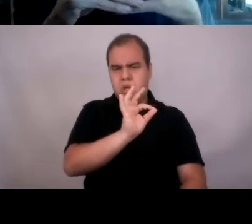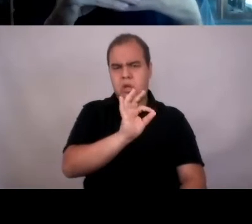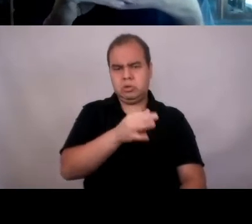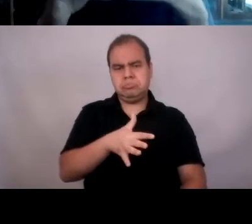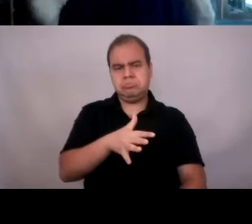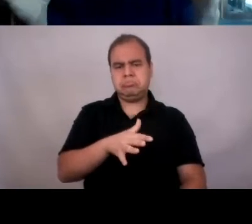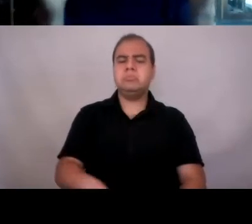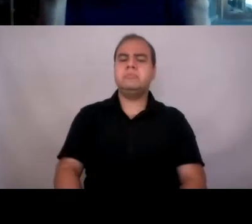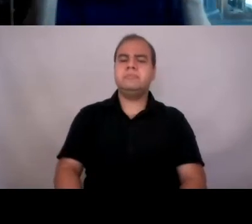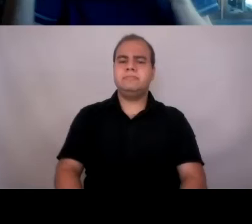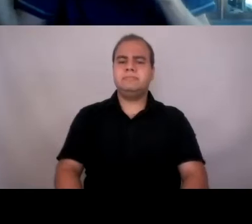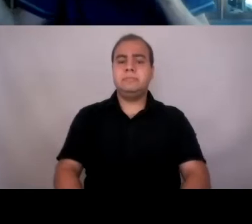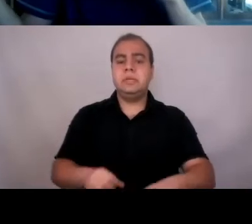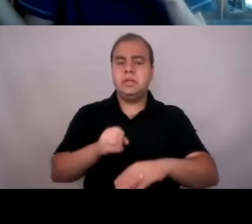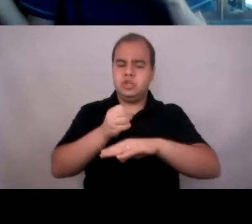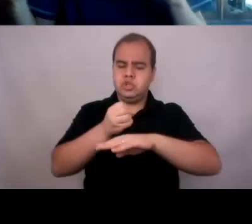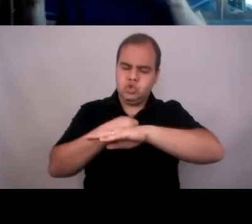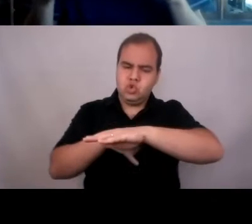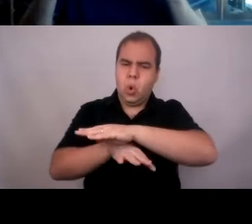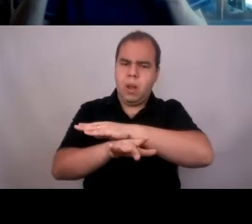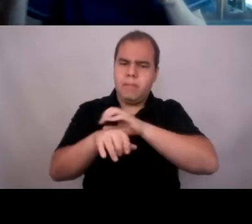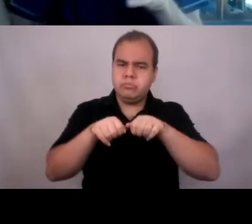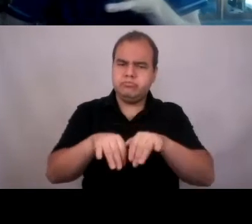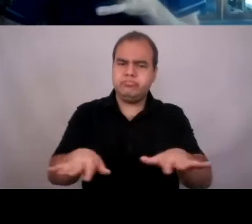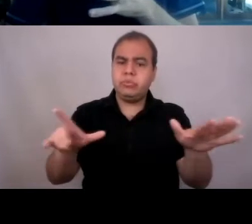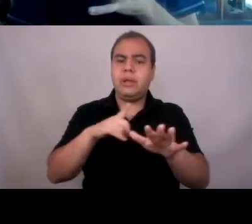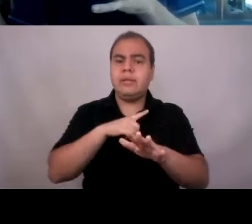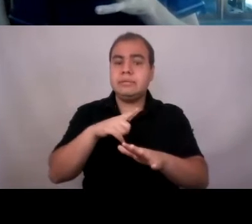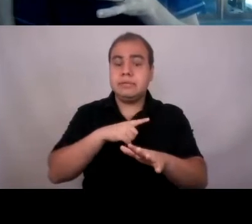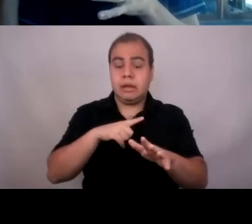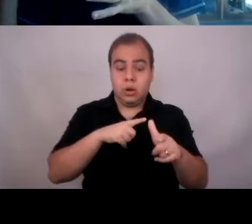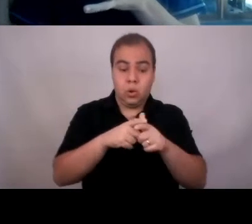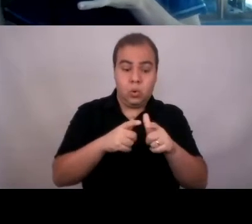escoamento. Tá bom? Então, isso dá uma ordem de grandeza. Quanto mais